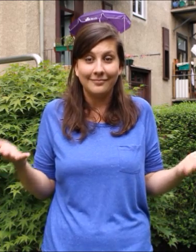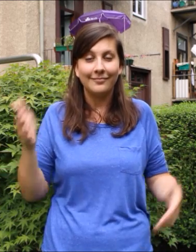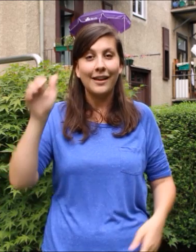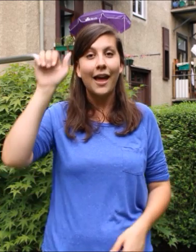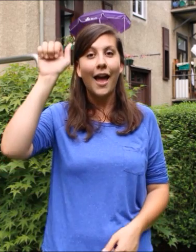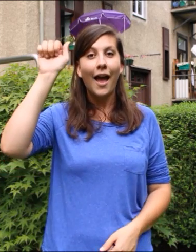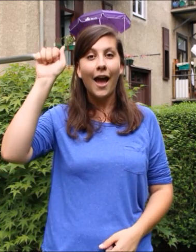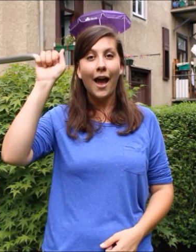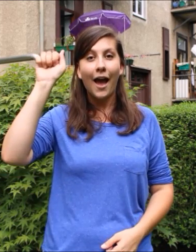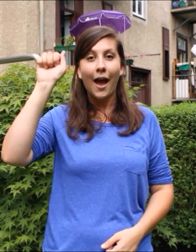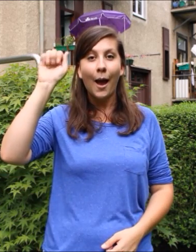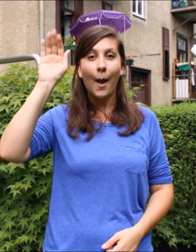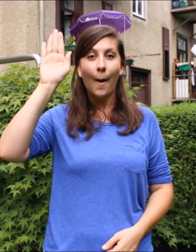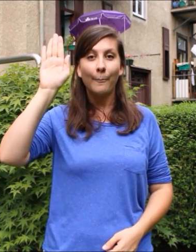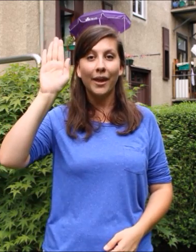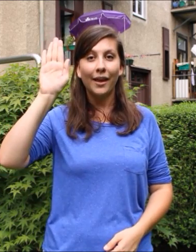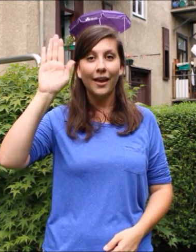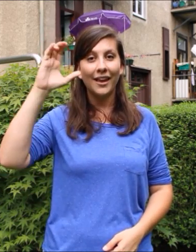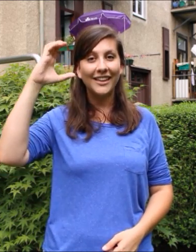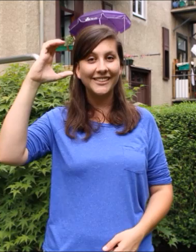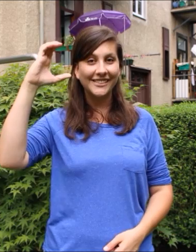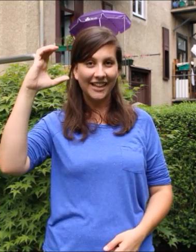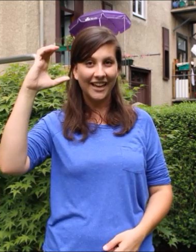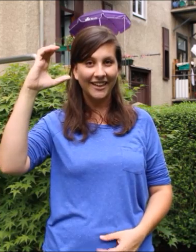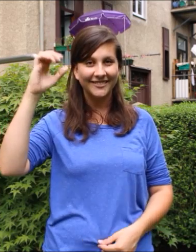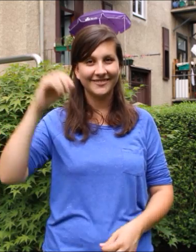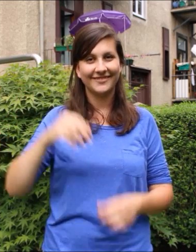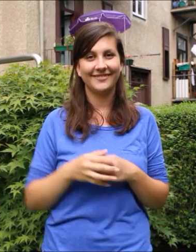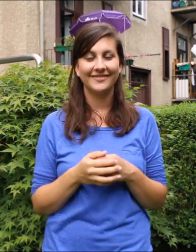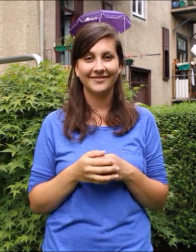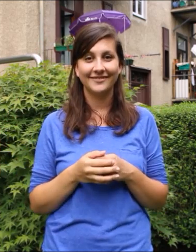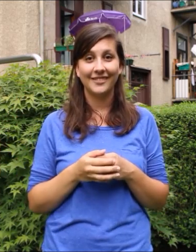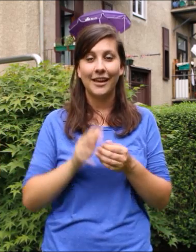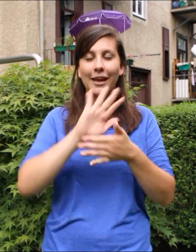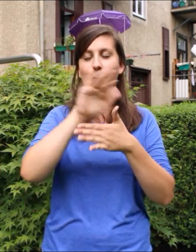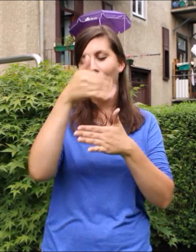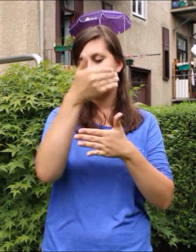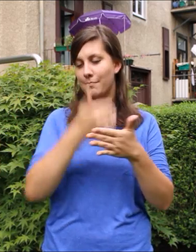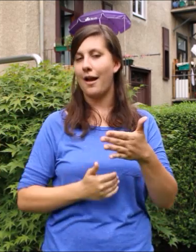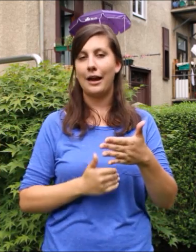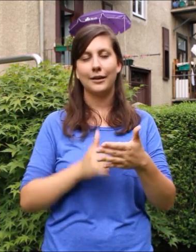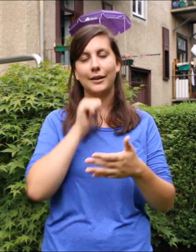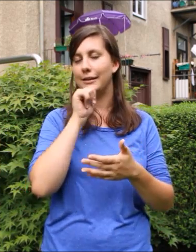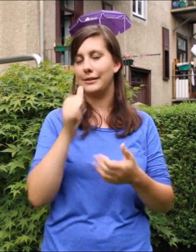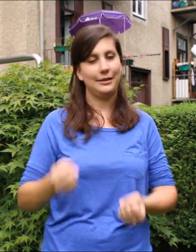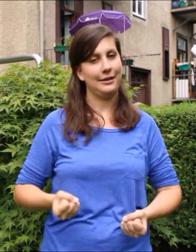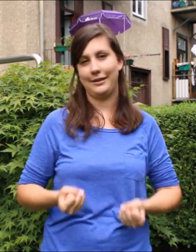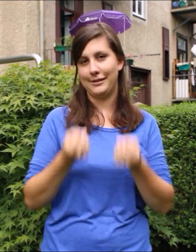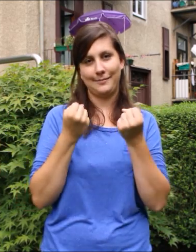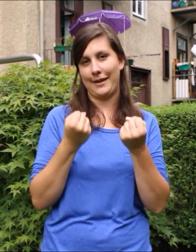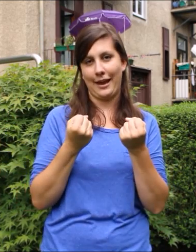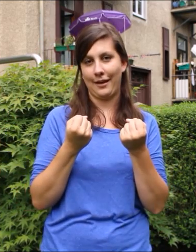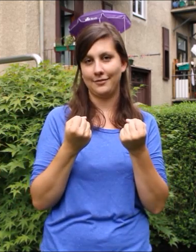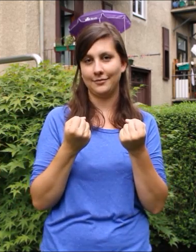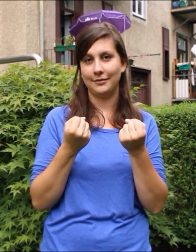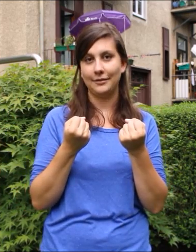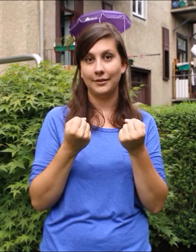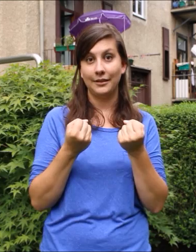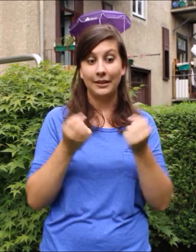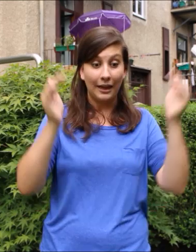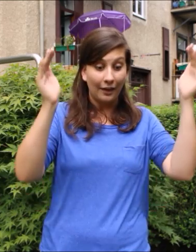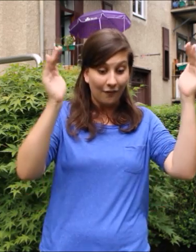Hilft das Fingeralphabet Die Gebärdensprache ist nicht schwer